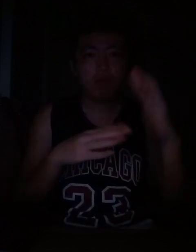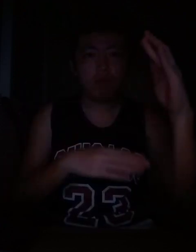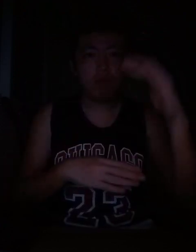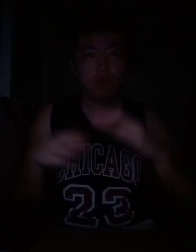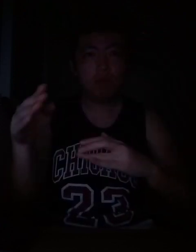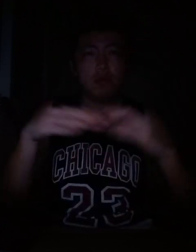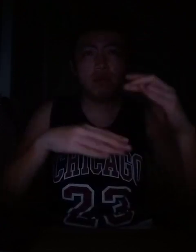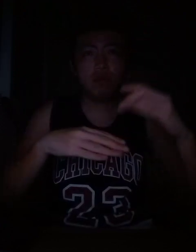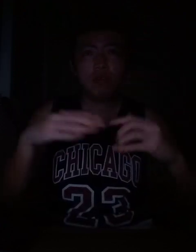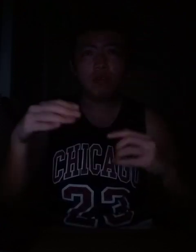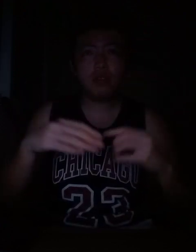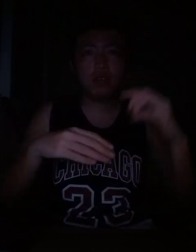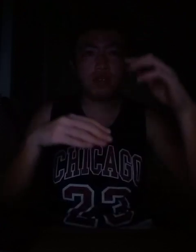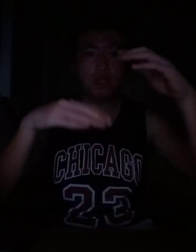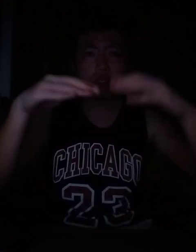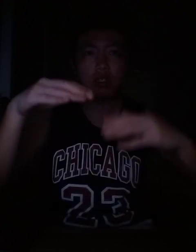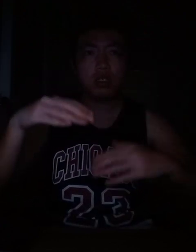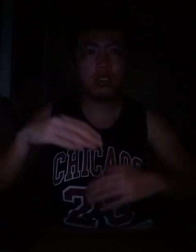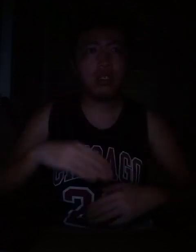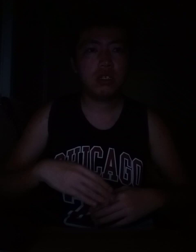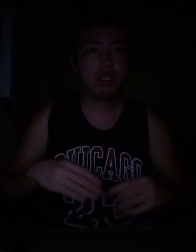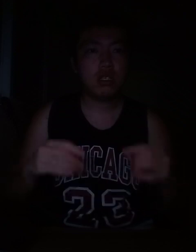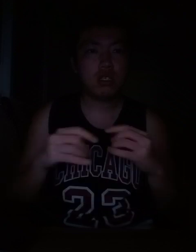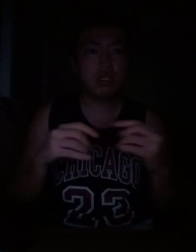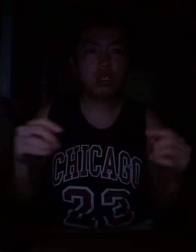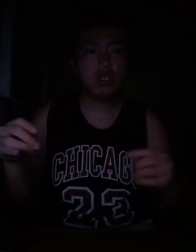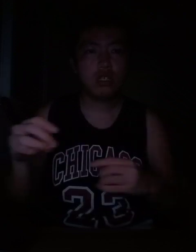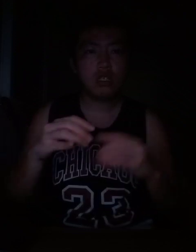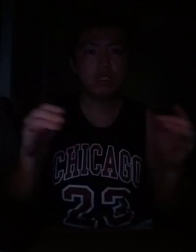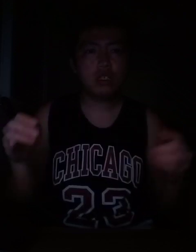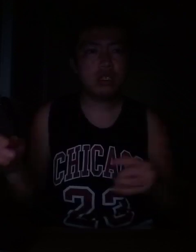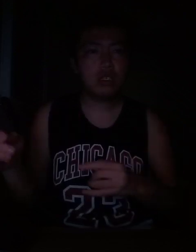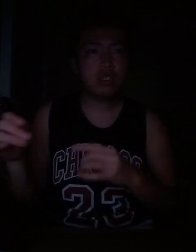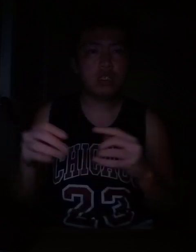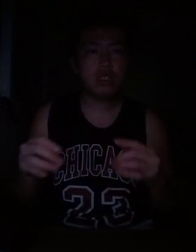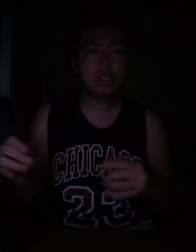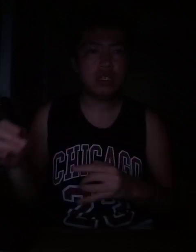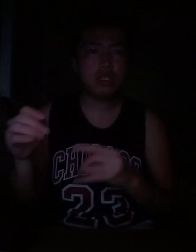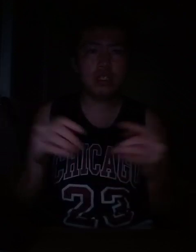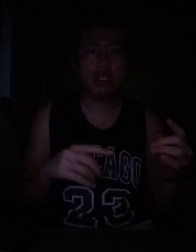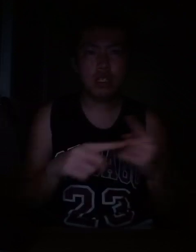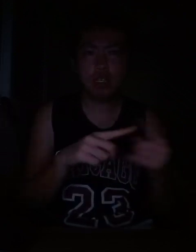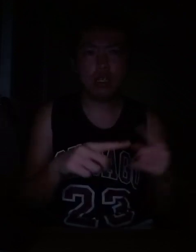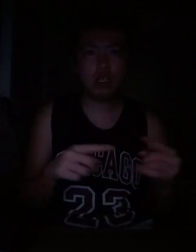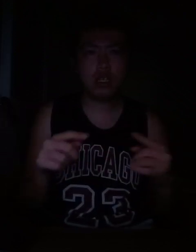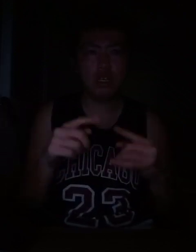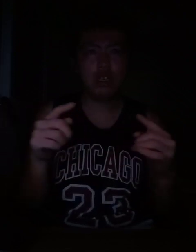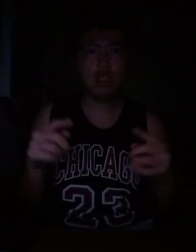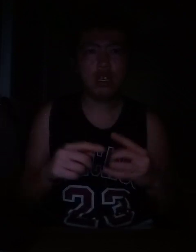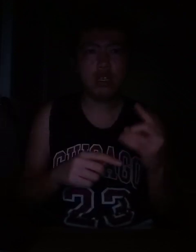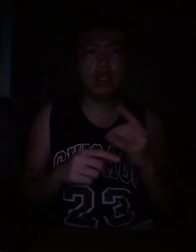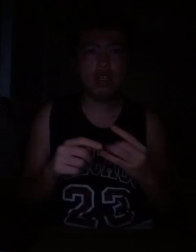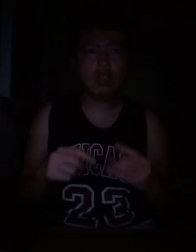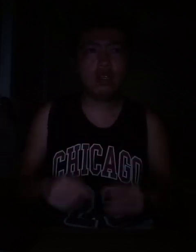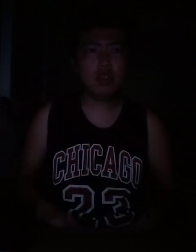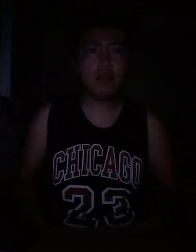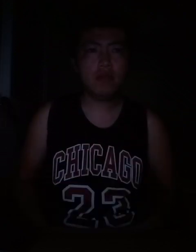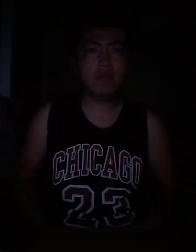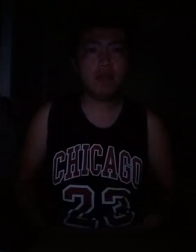위에 딱 올리가 그리 정리해놔야 좀 이런 거 떠내려 안 가고 좀 안 낫겠습니까? 태풍